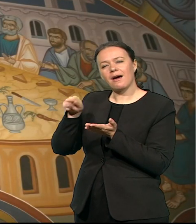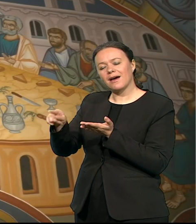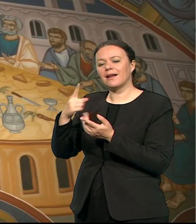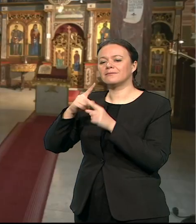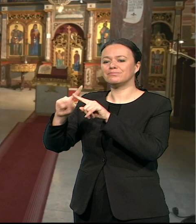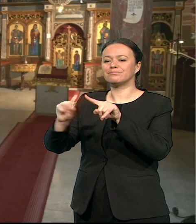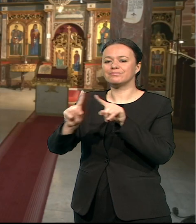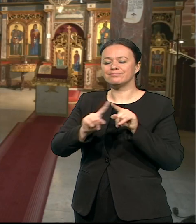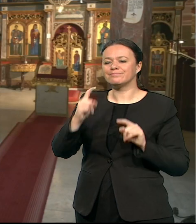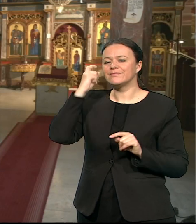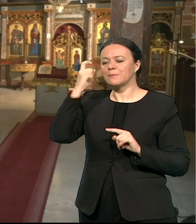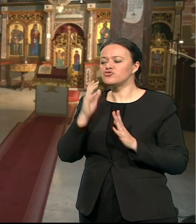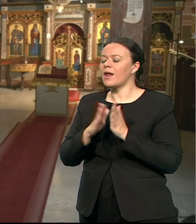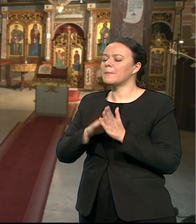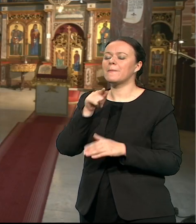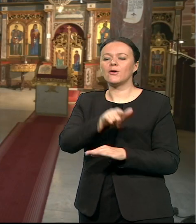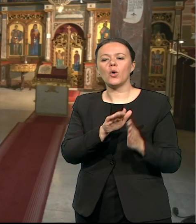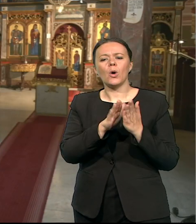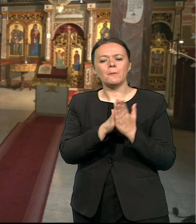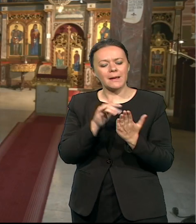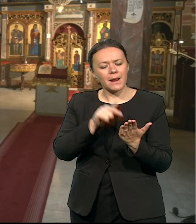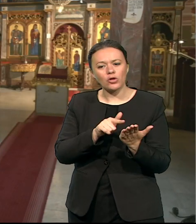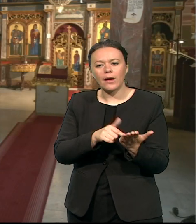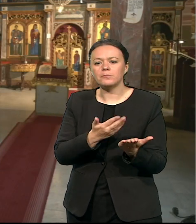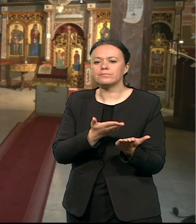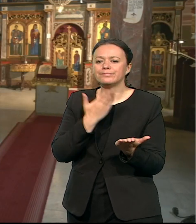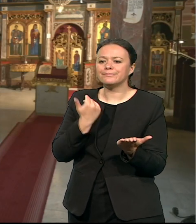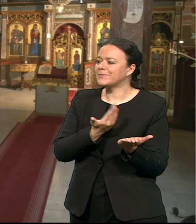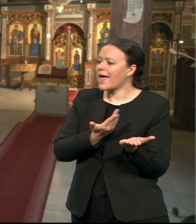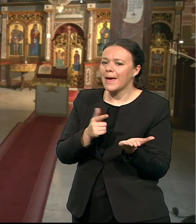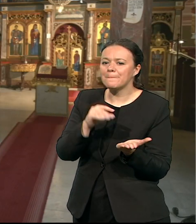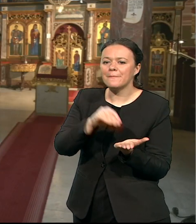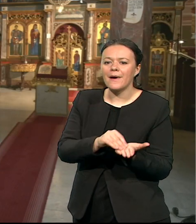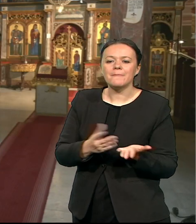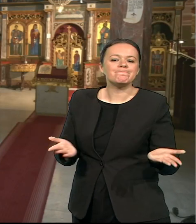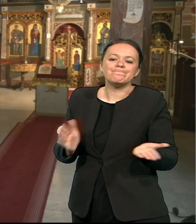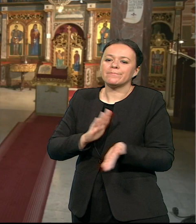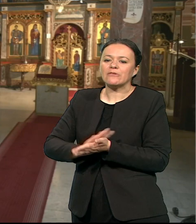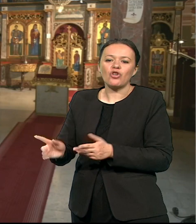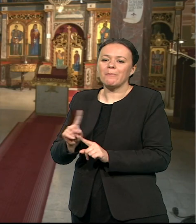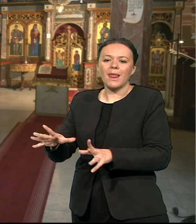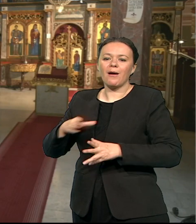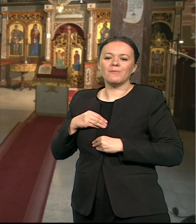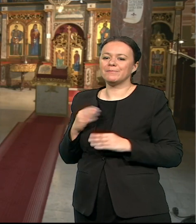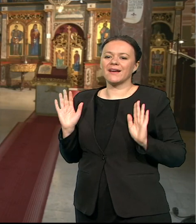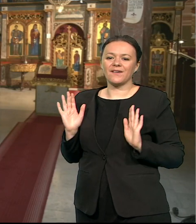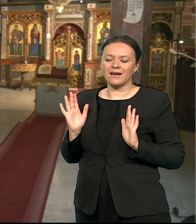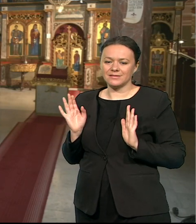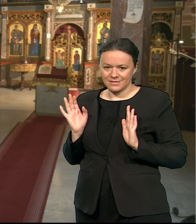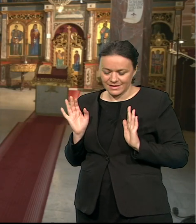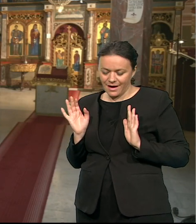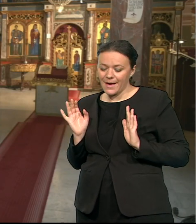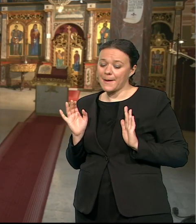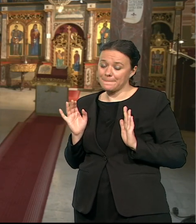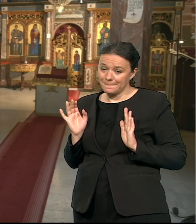našao u nekakvoj biblioteci, nekom dokumentu da je to zapisano, to i ne uvažava. I sad, iz te perspektive